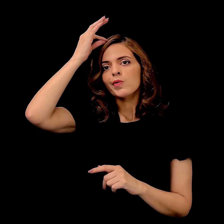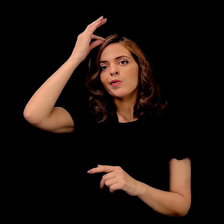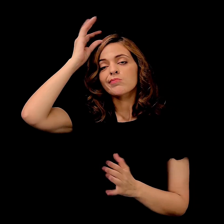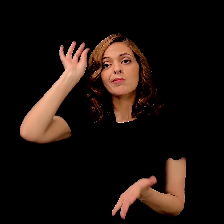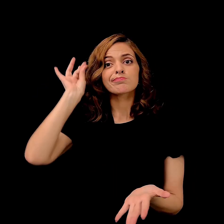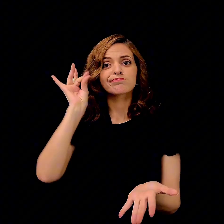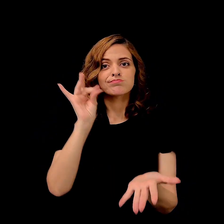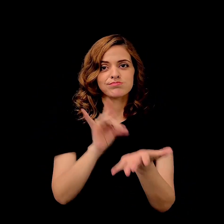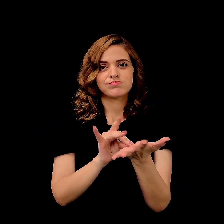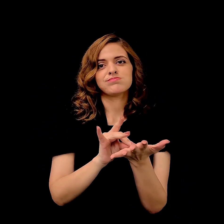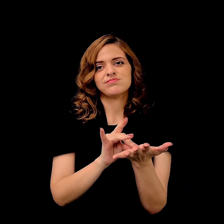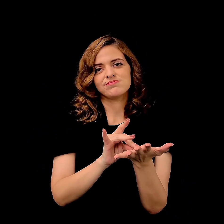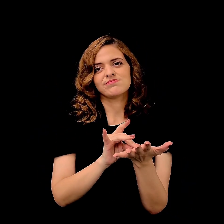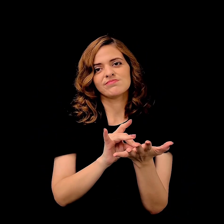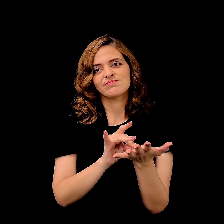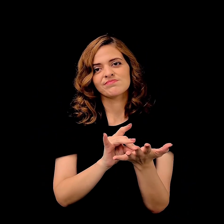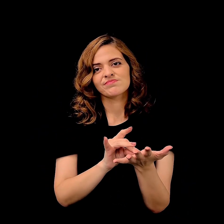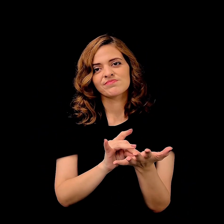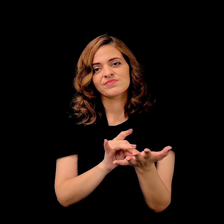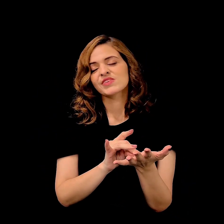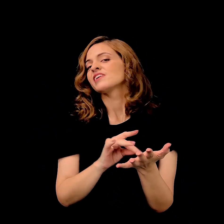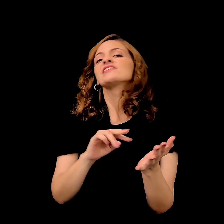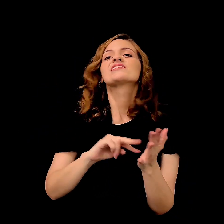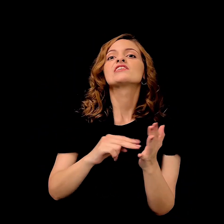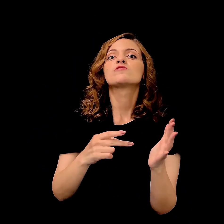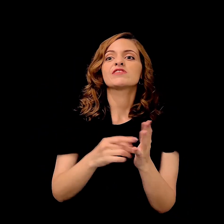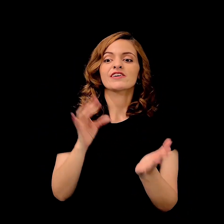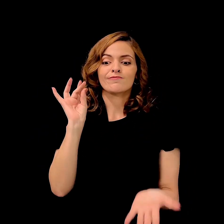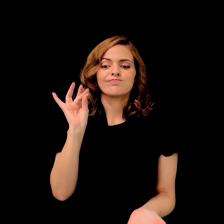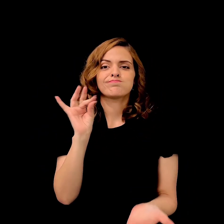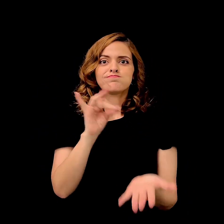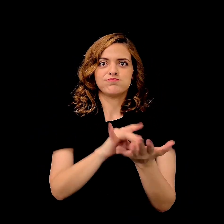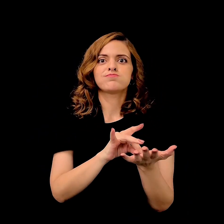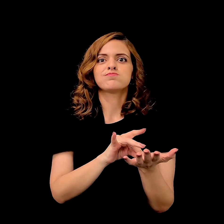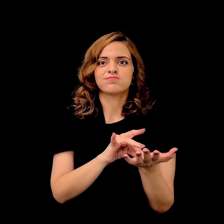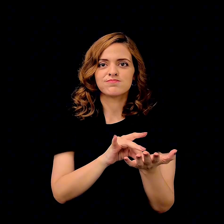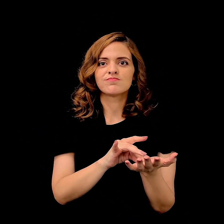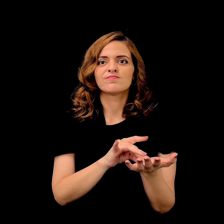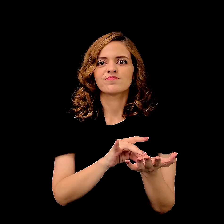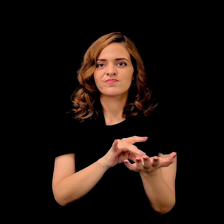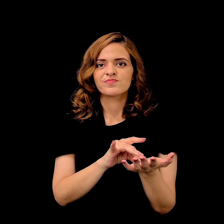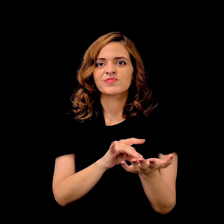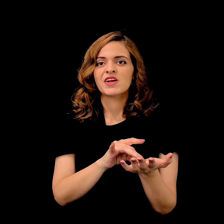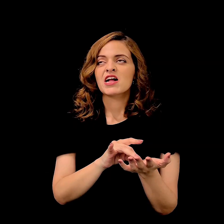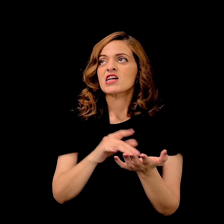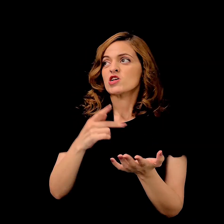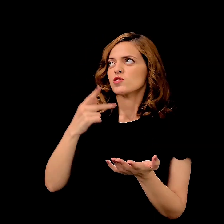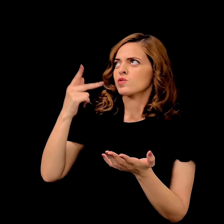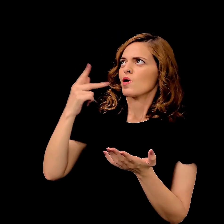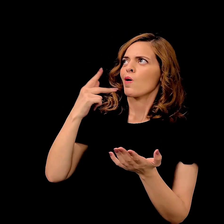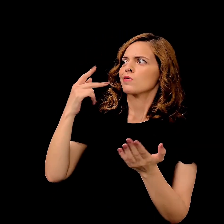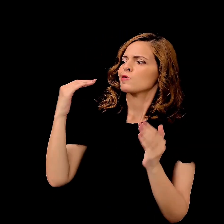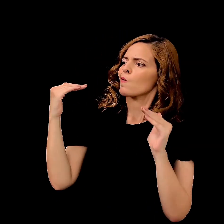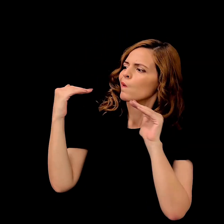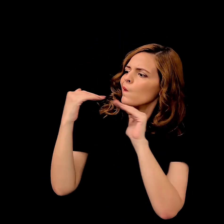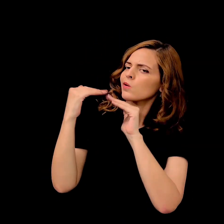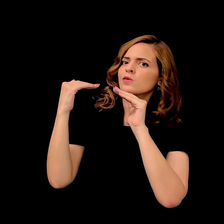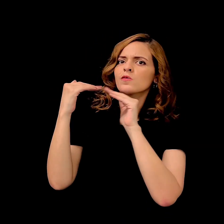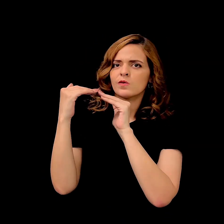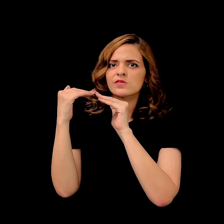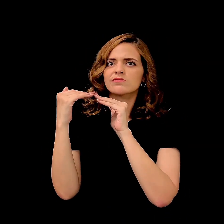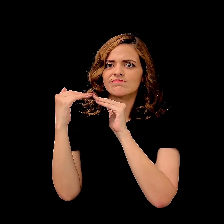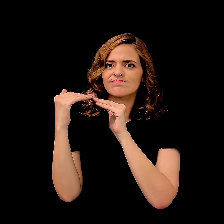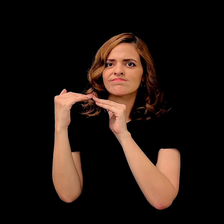testifica, quer dizer, confirma com o nosso espírito que